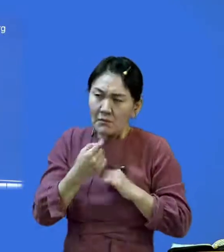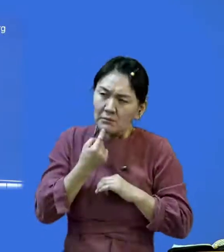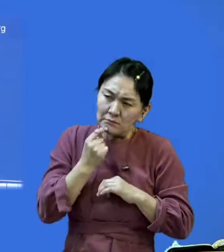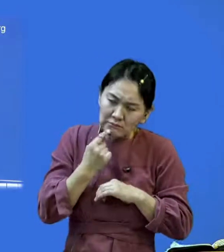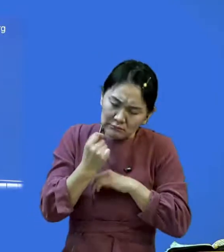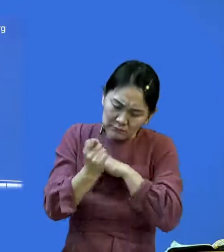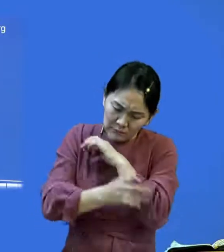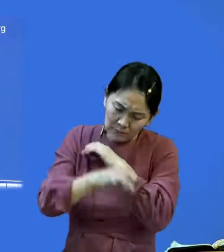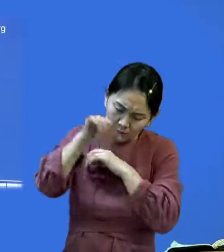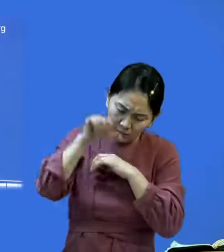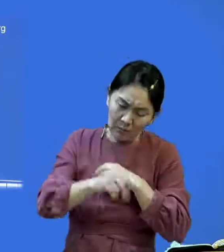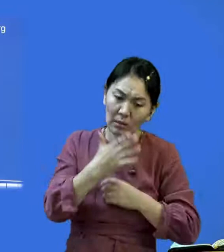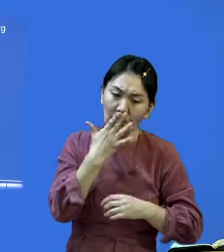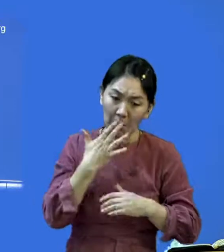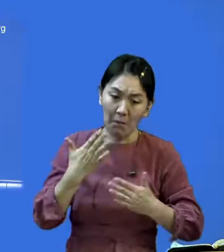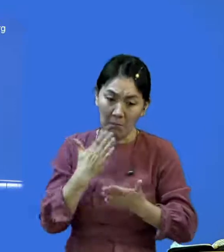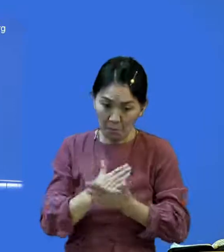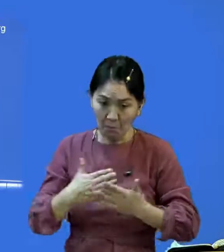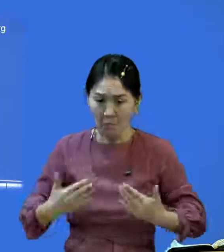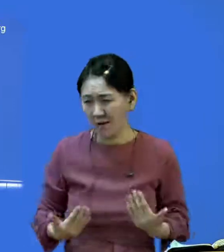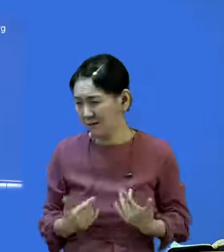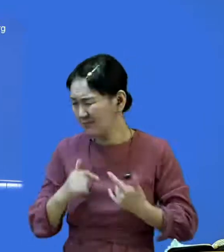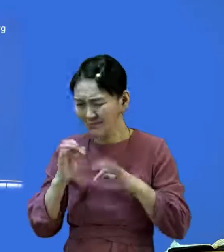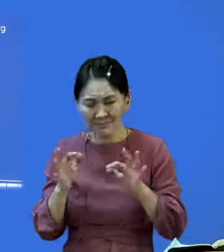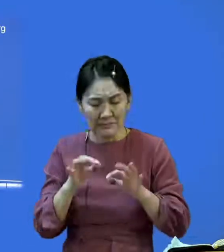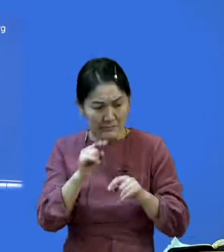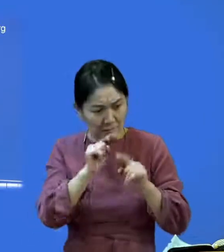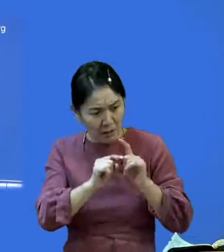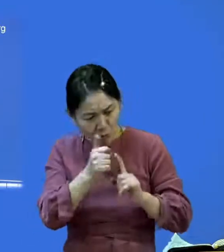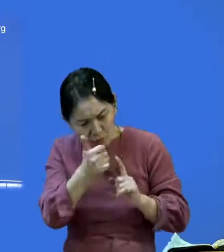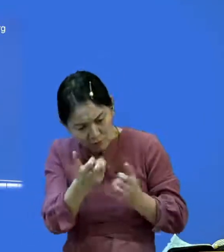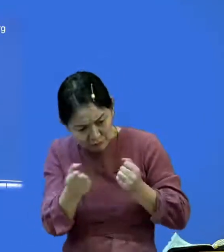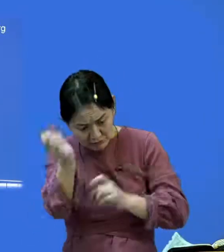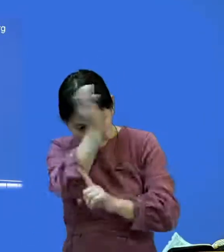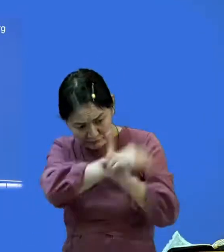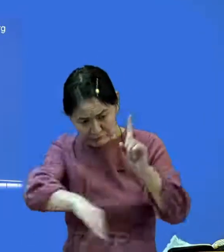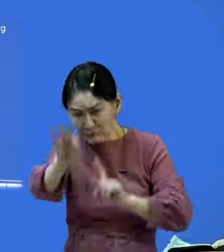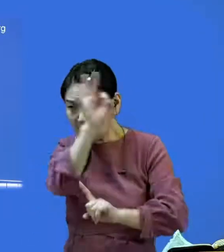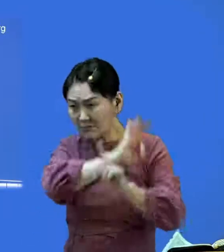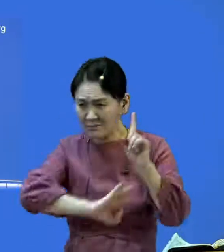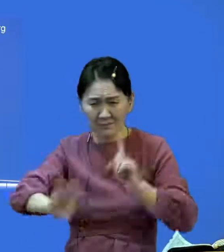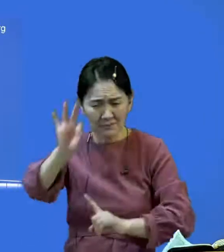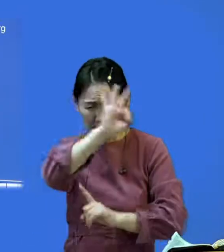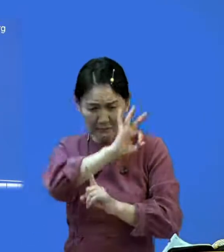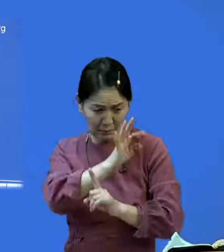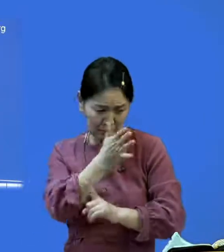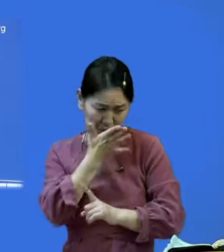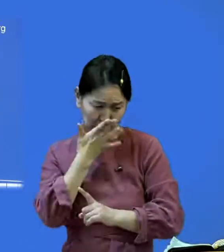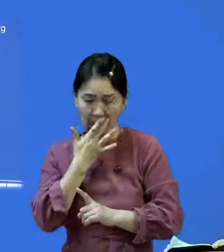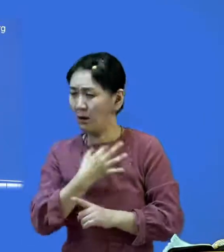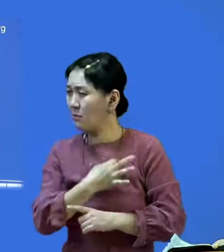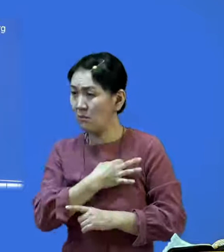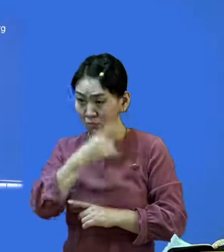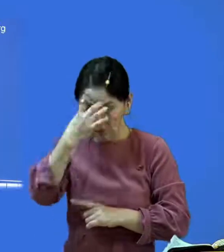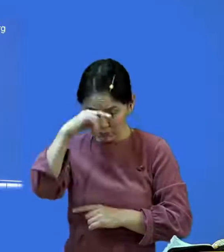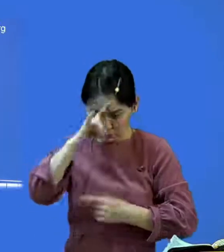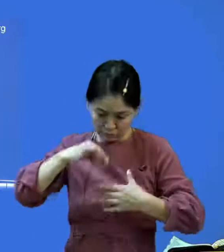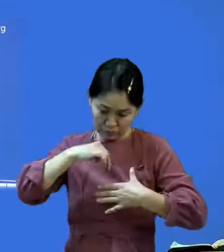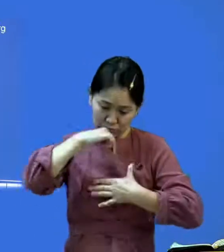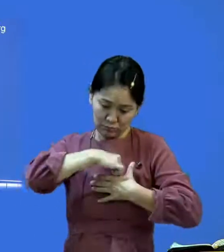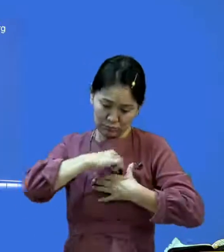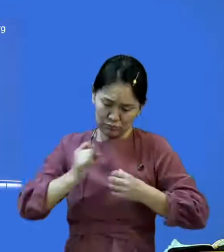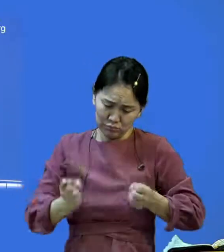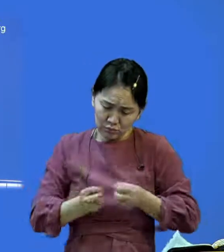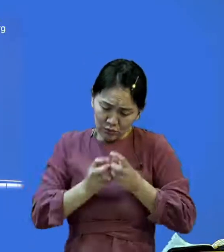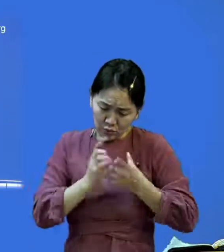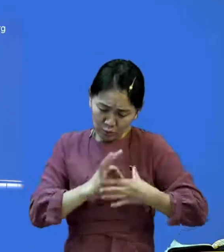амьдардаг тийм ээ харах зүйлгүй тийм хүний дотор ч гэсэн бурхны бүтээсэн сүнс